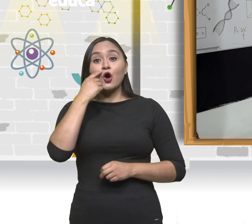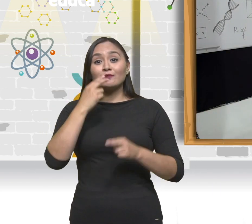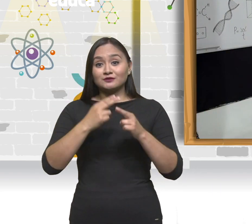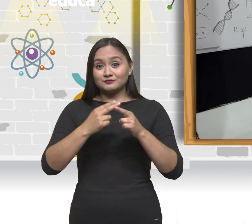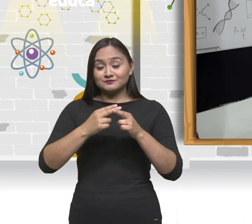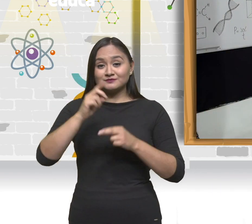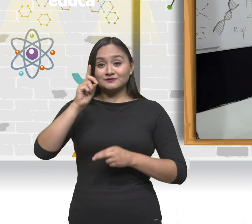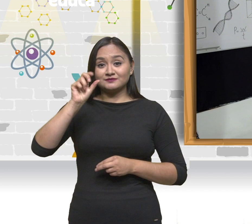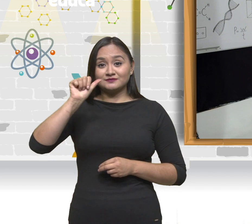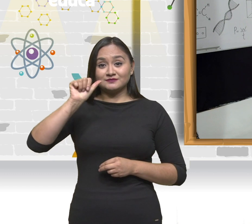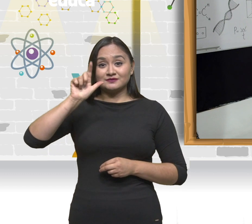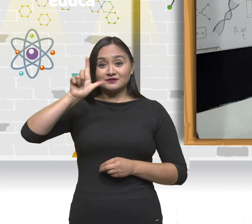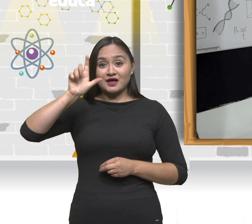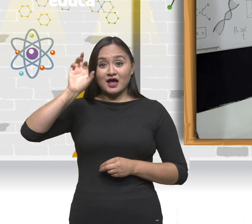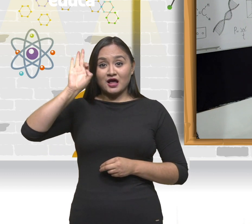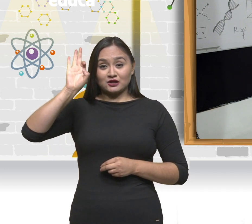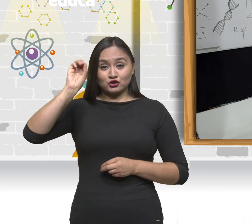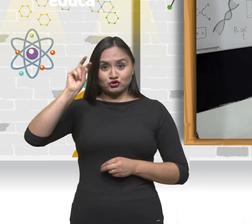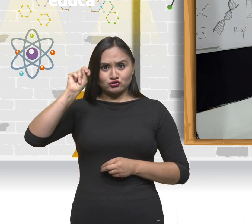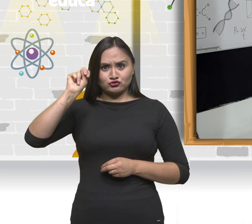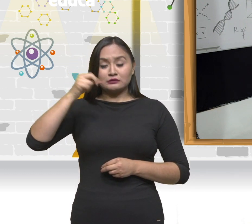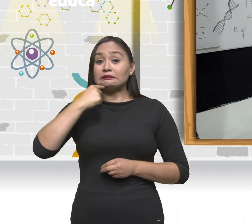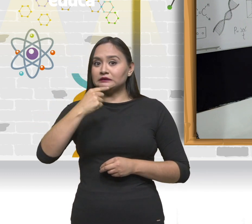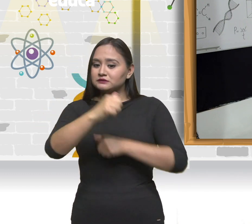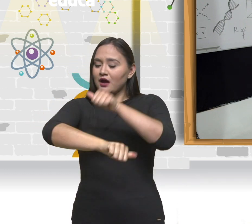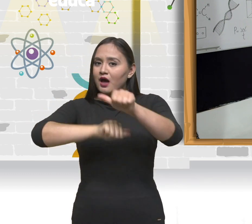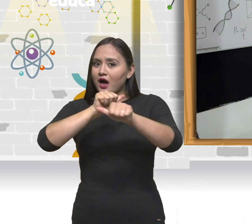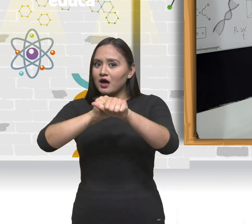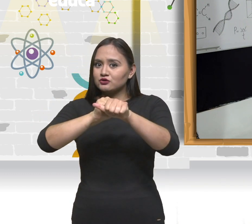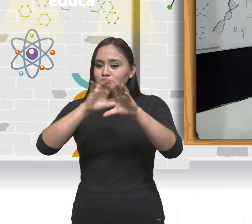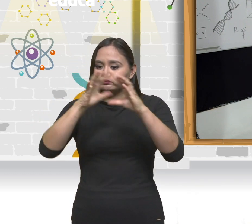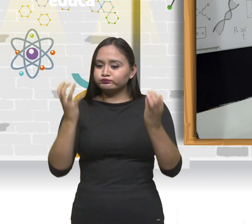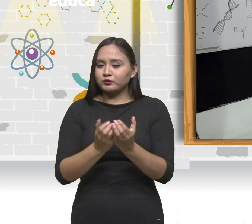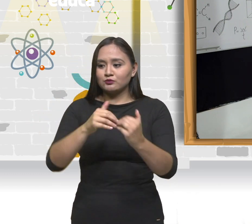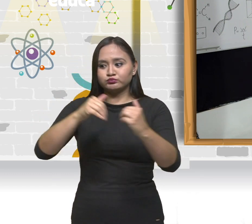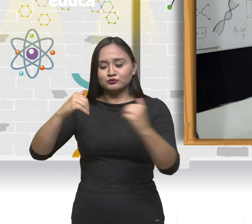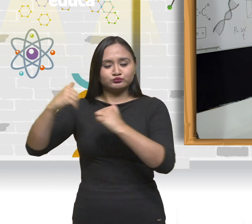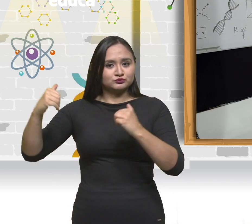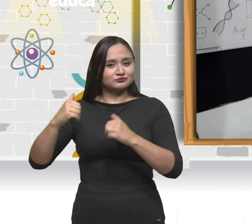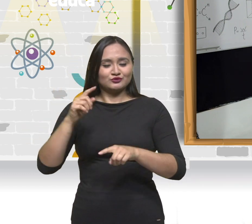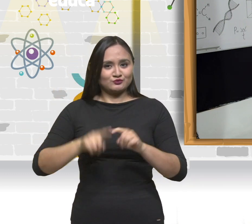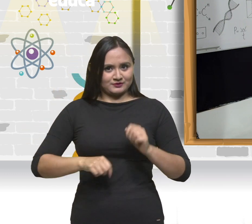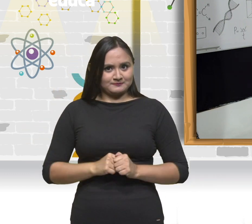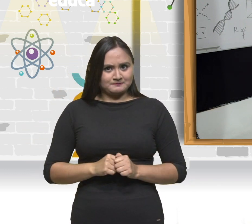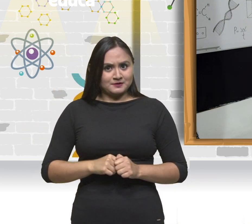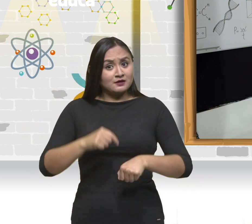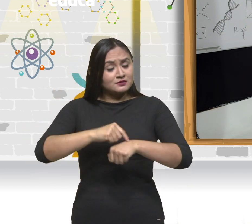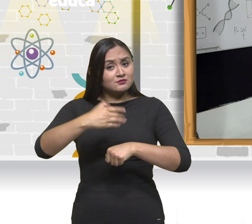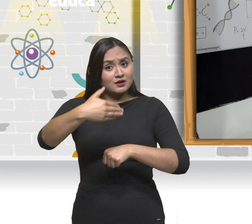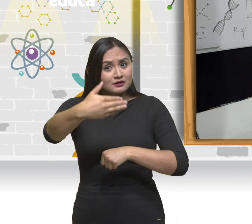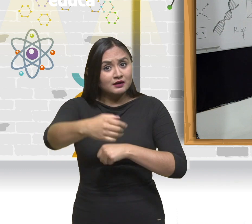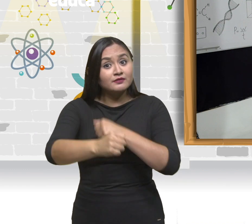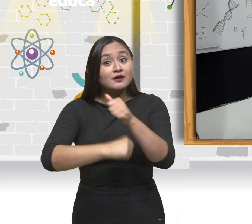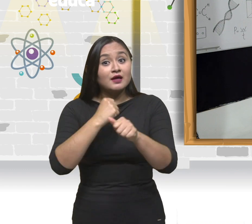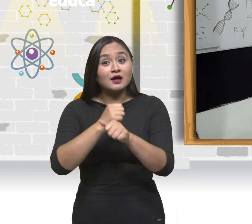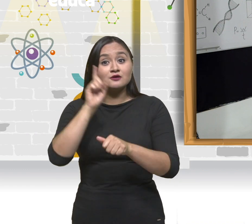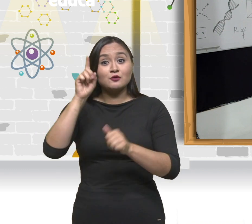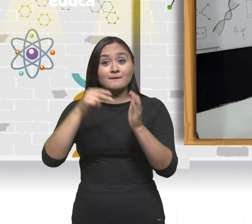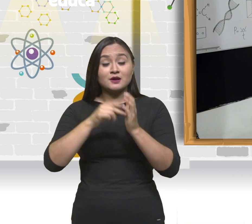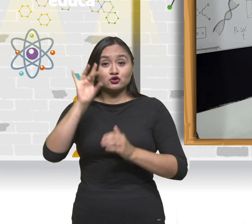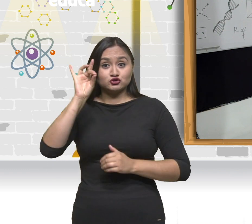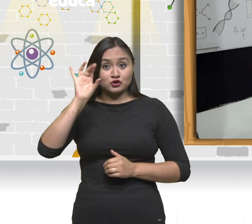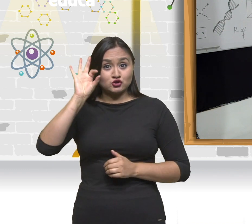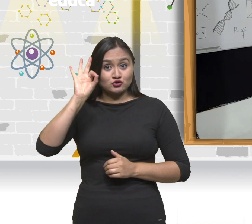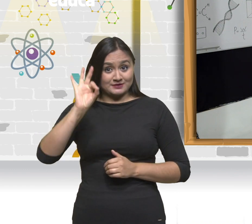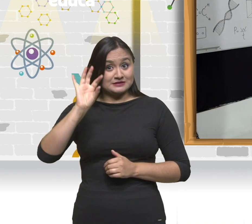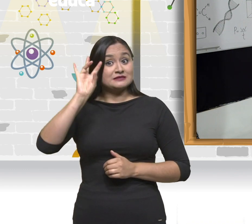Como sabemos, Dalton describió al átomo como una esfera indivisible. Pero no fue hasta 1897 cuando Thomson descubrió al